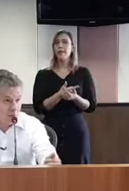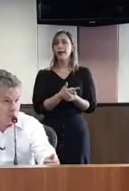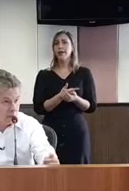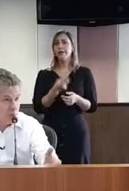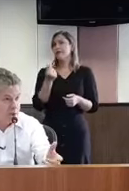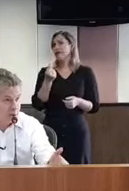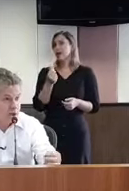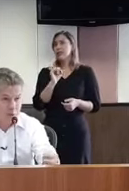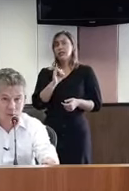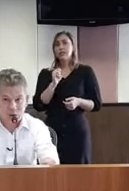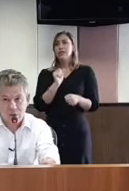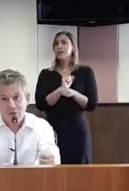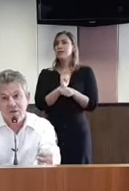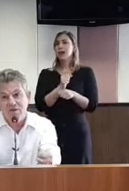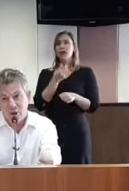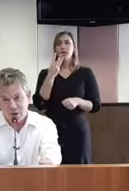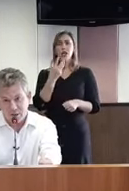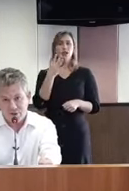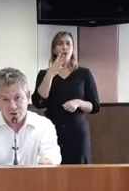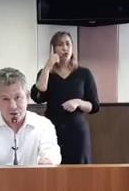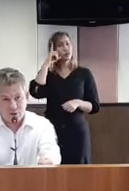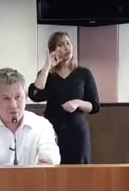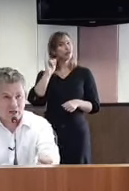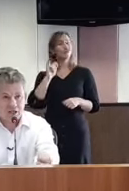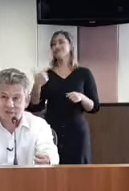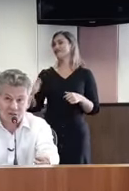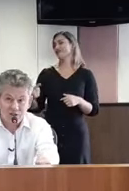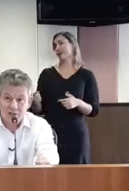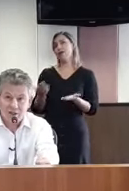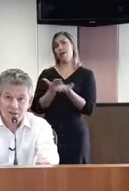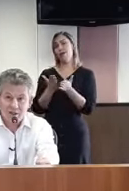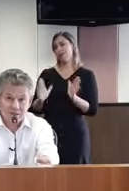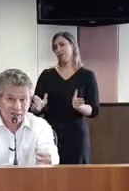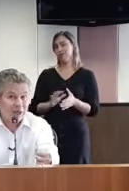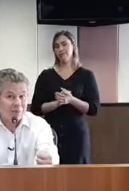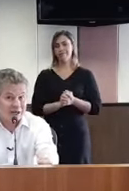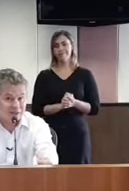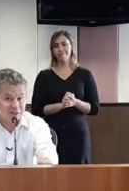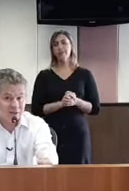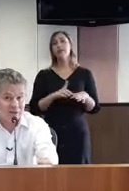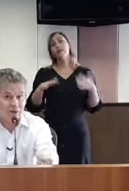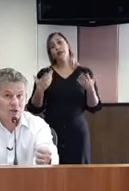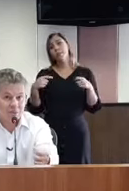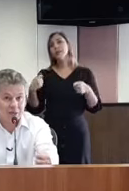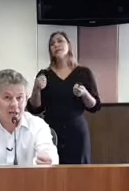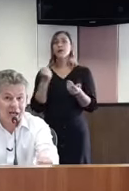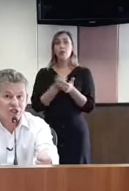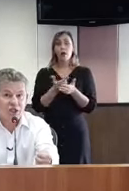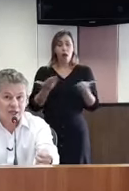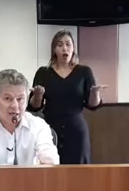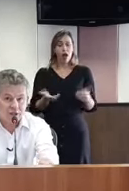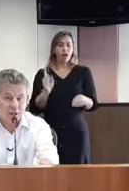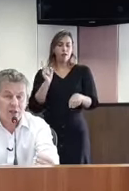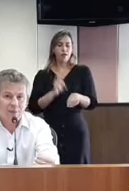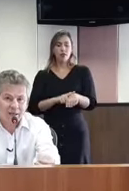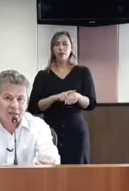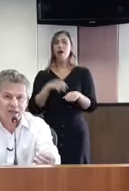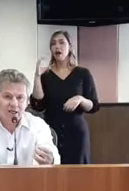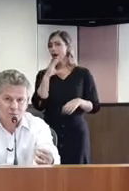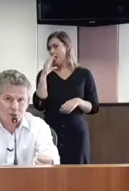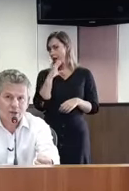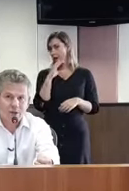você demora 2, 3, 4 dias, quando você volta naquele fornecedor e fala, já vendi, já não tem mais. Então nós temos que ter agilidade